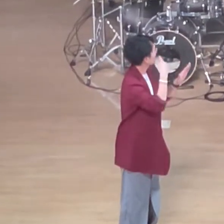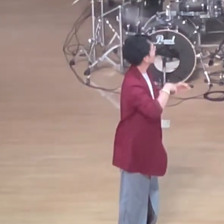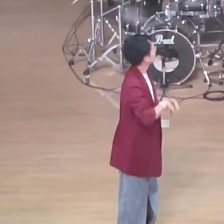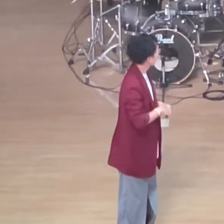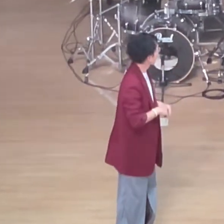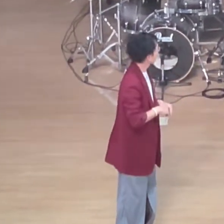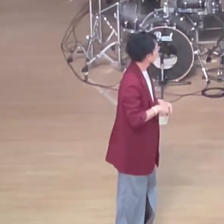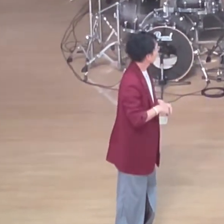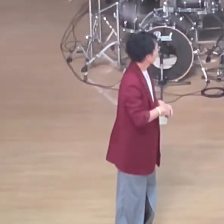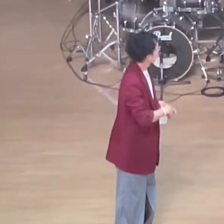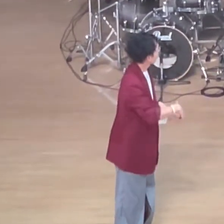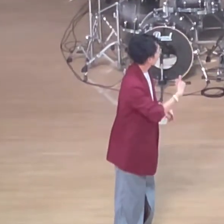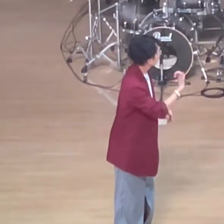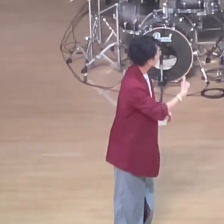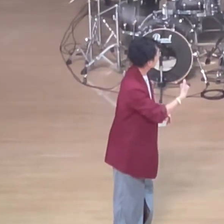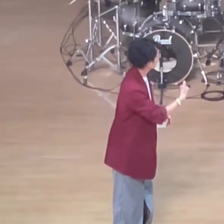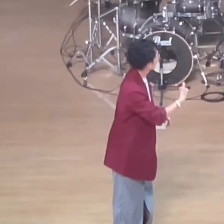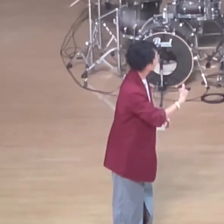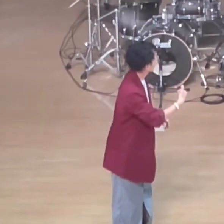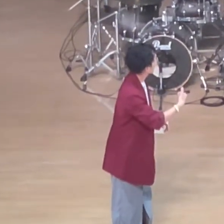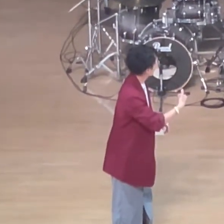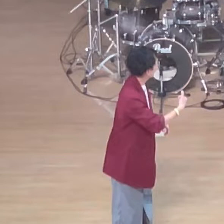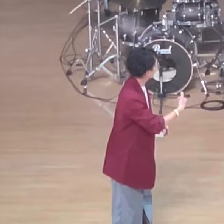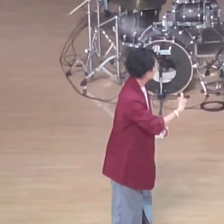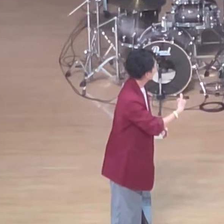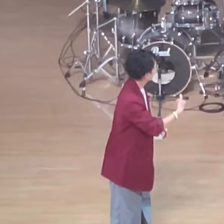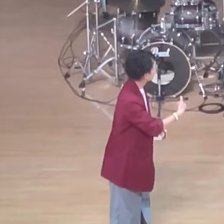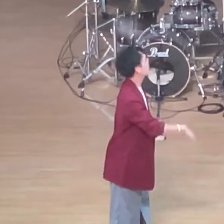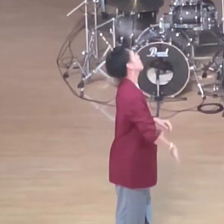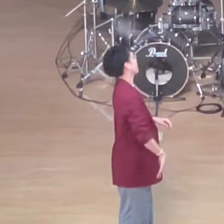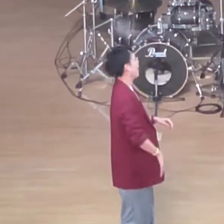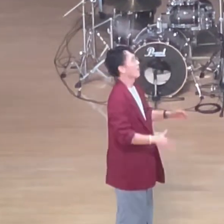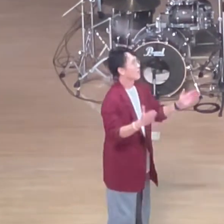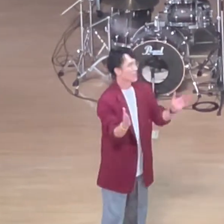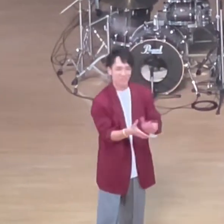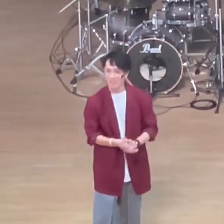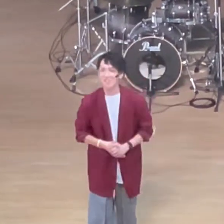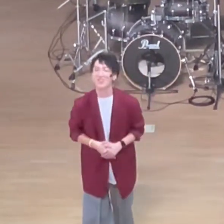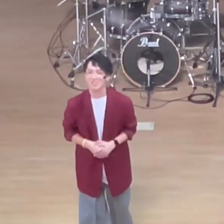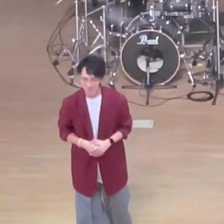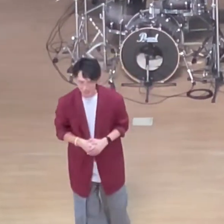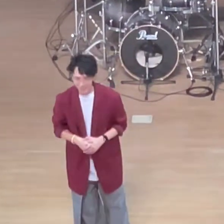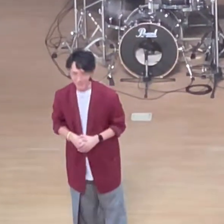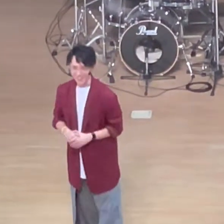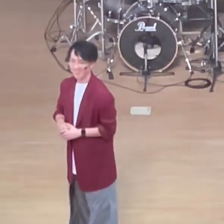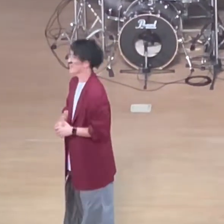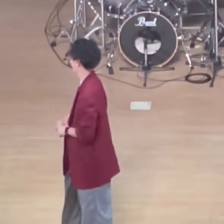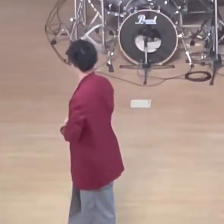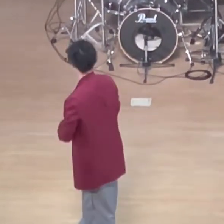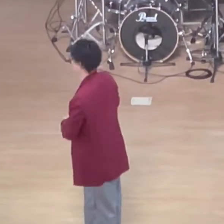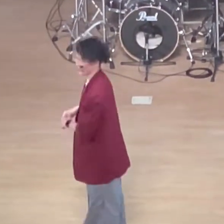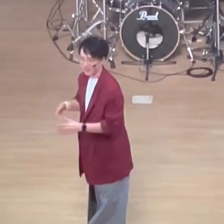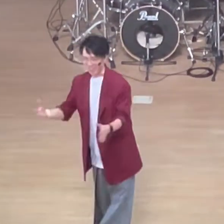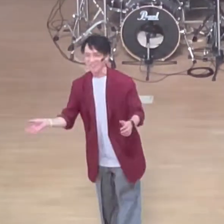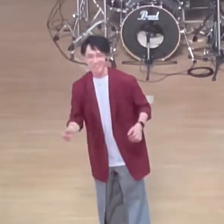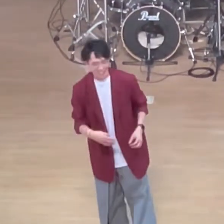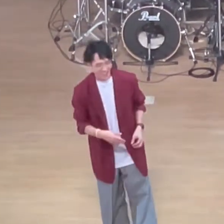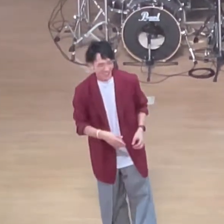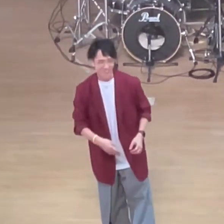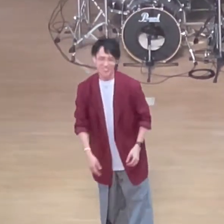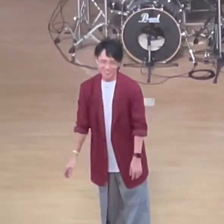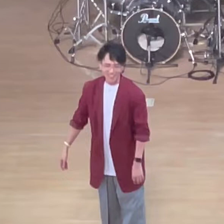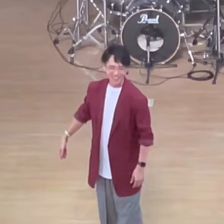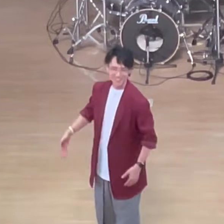いますが、よろしいでしょうか。価値はもうしてますか、してるんですか。あ、してるんだ。してるんですって、びっくりですね。ちょっと軽く